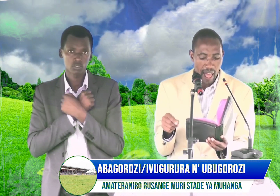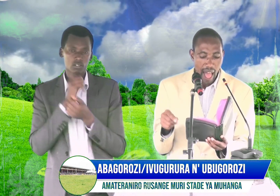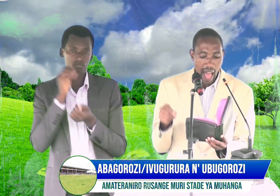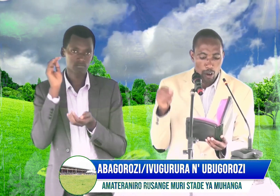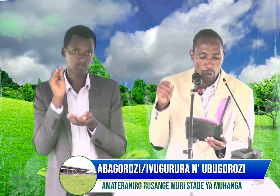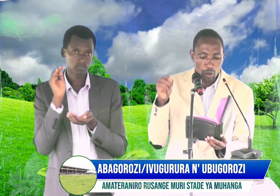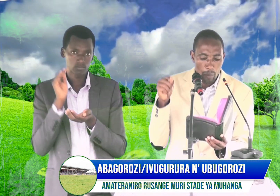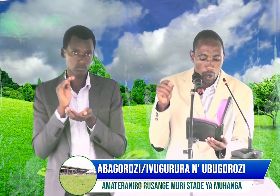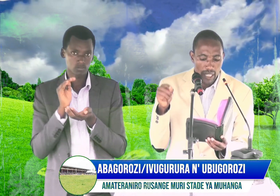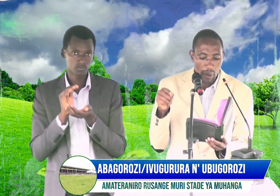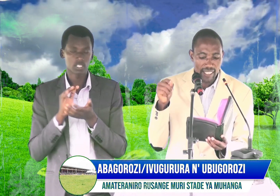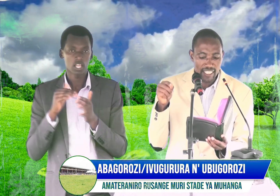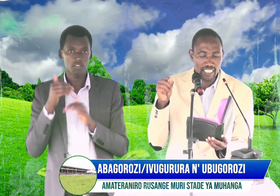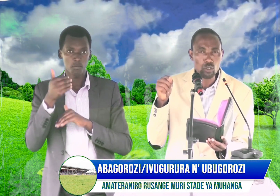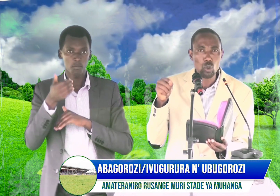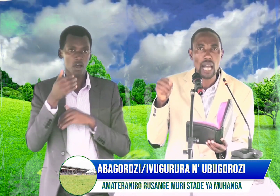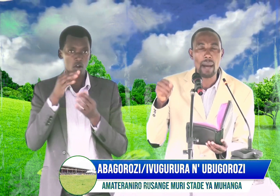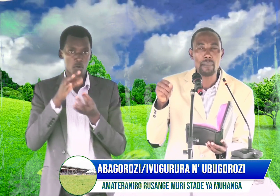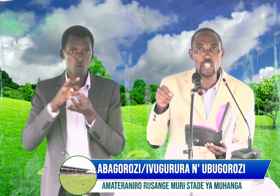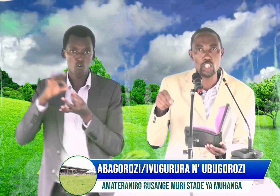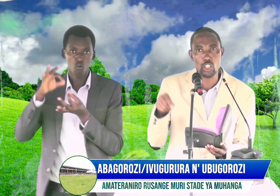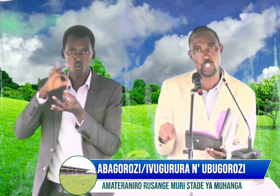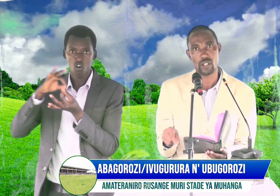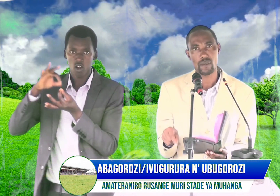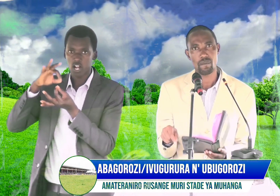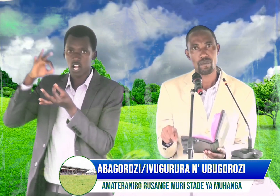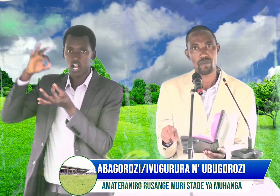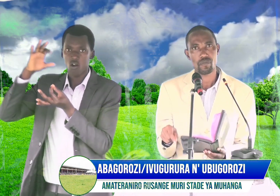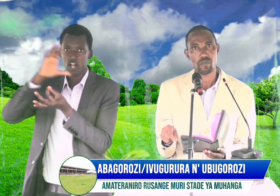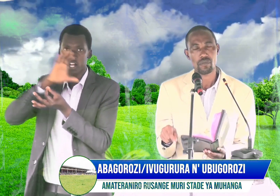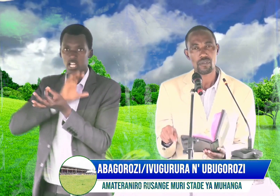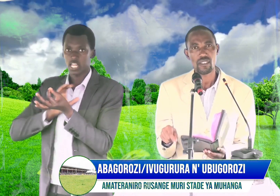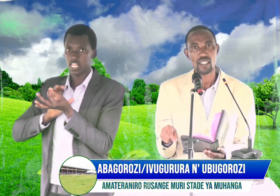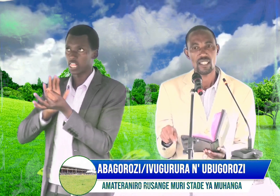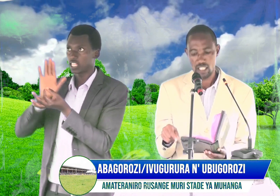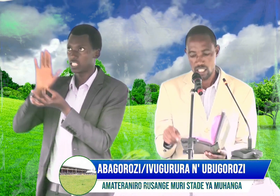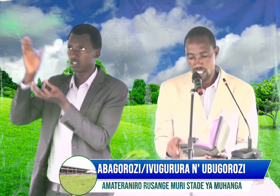gukeya, ahubwo umwuka wa Kristo ukaba mwinshi.